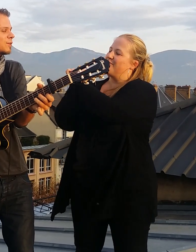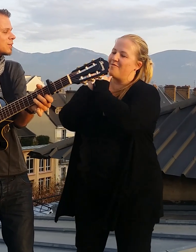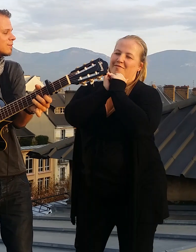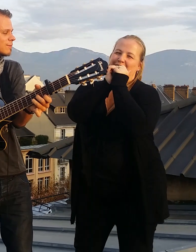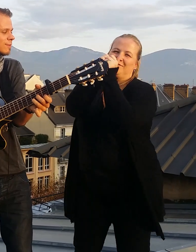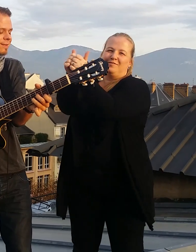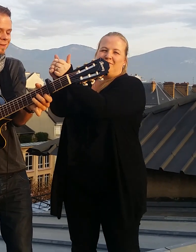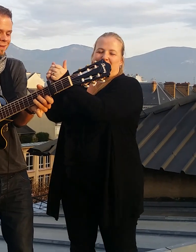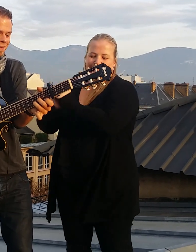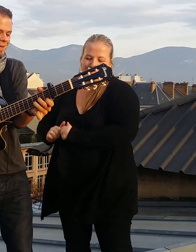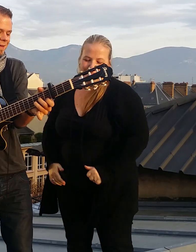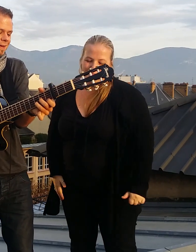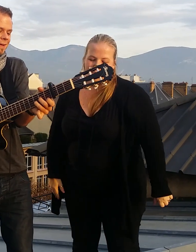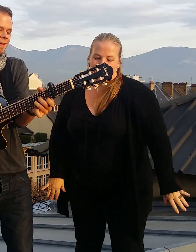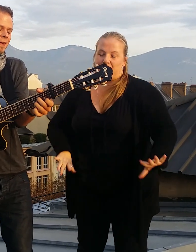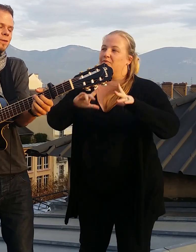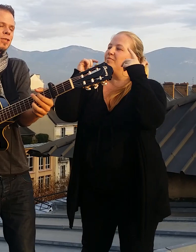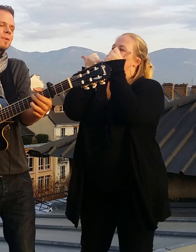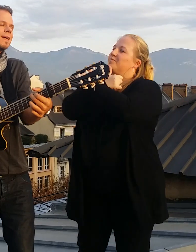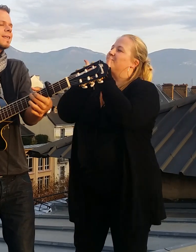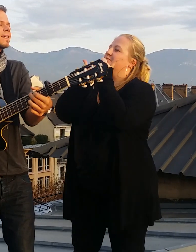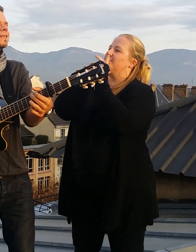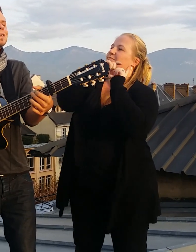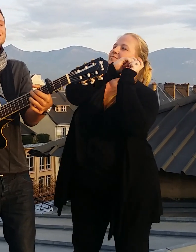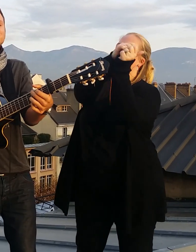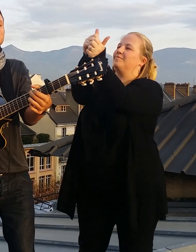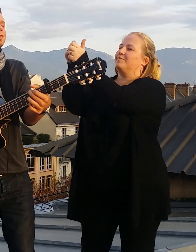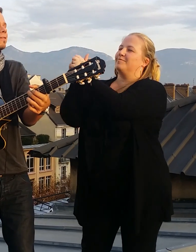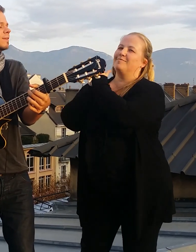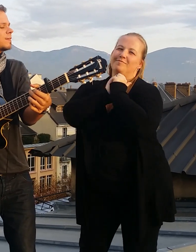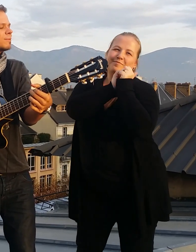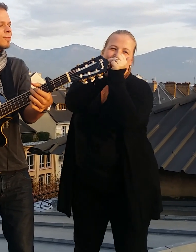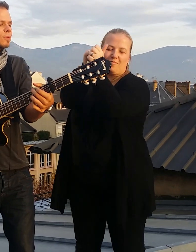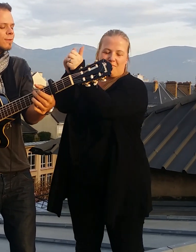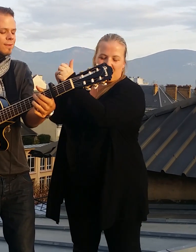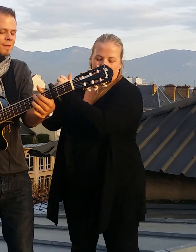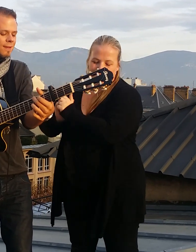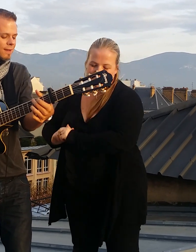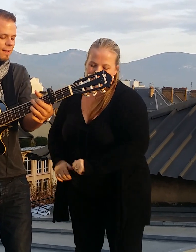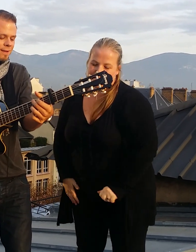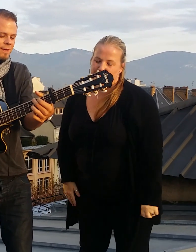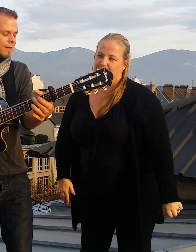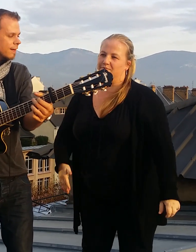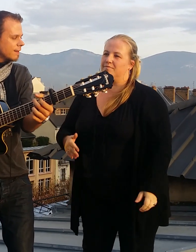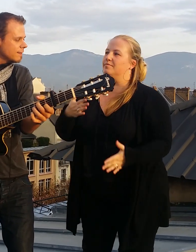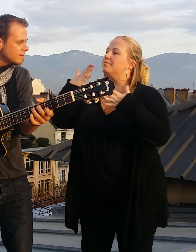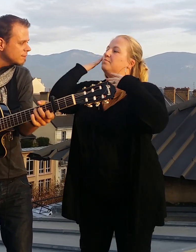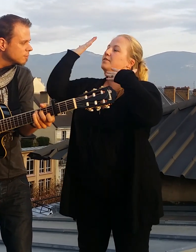cette chanson et rejoins les rires de Simon.